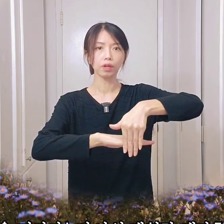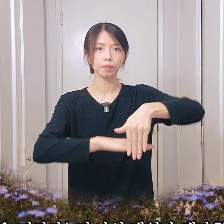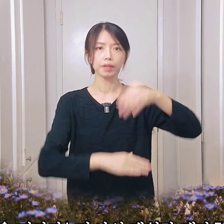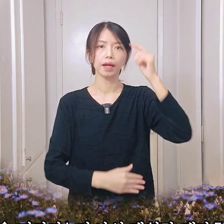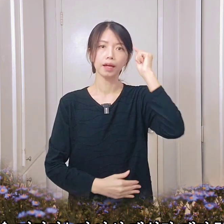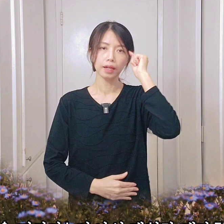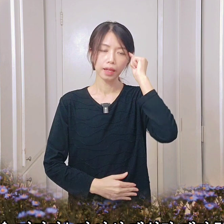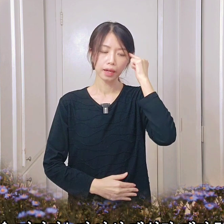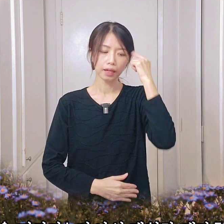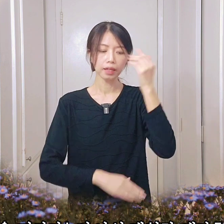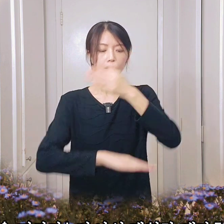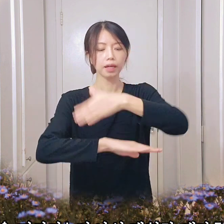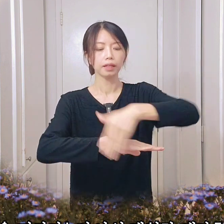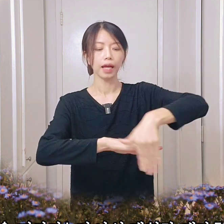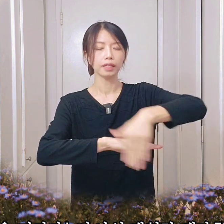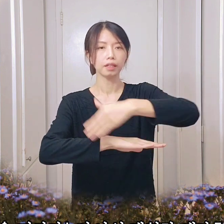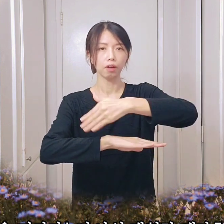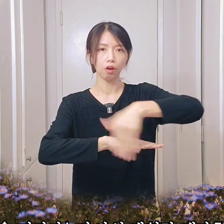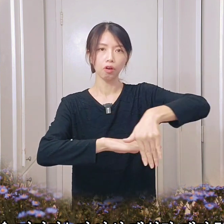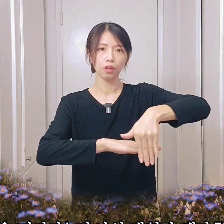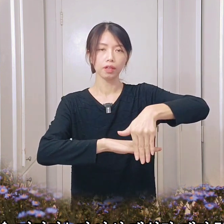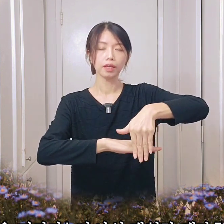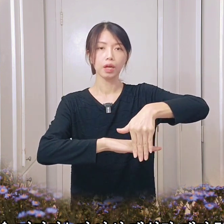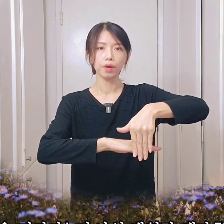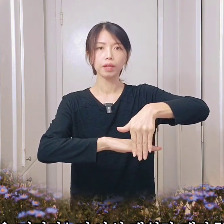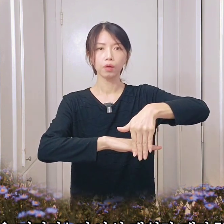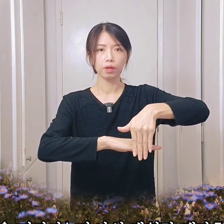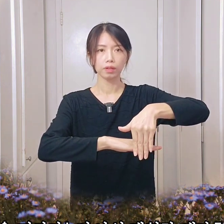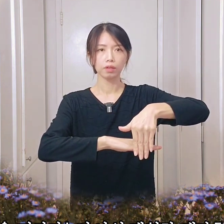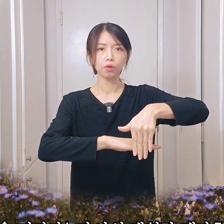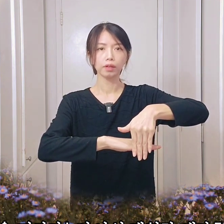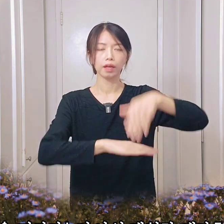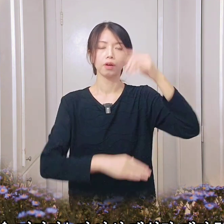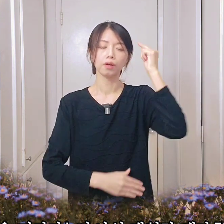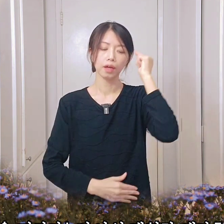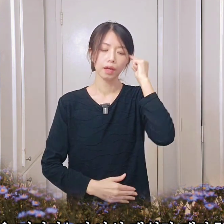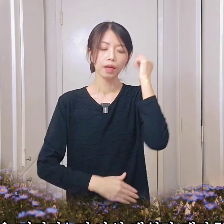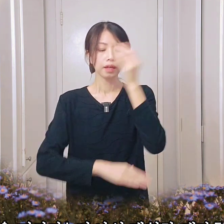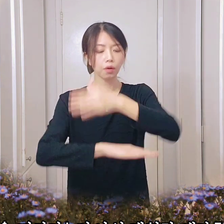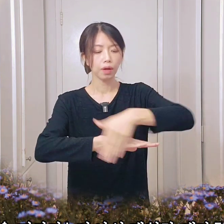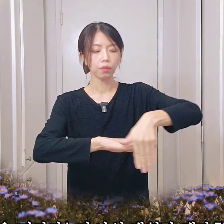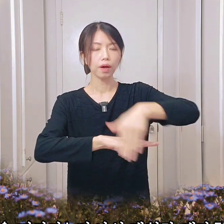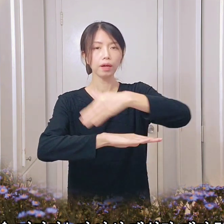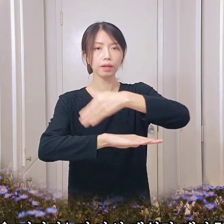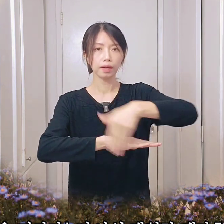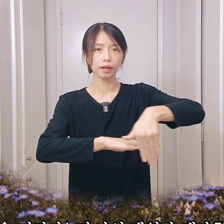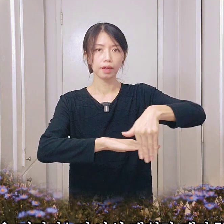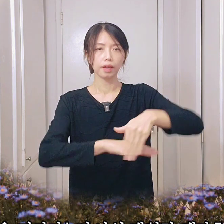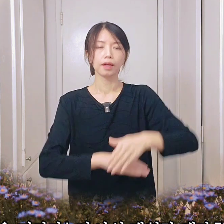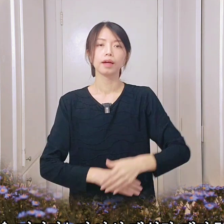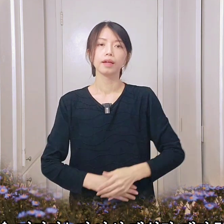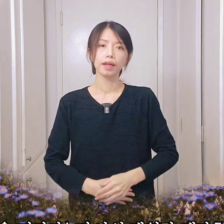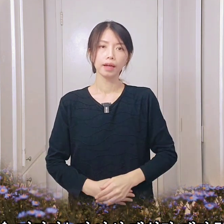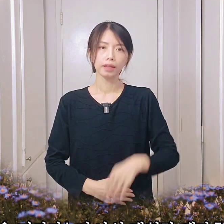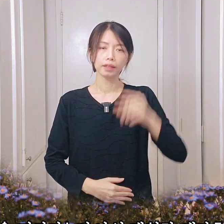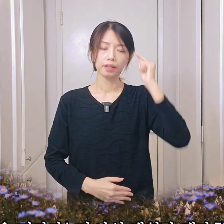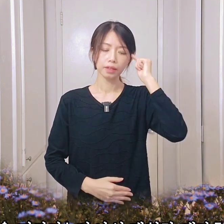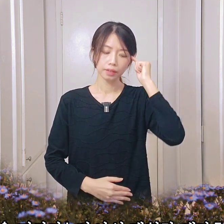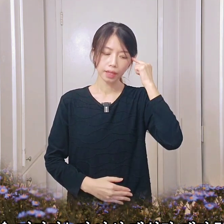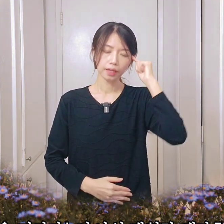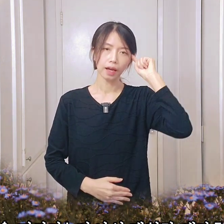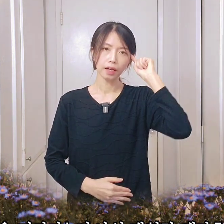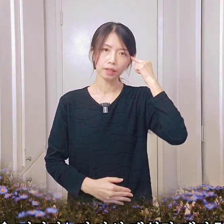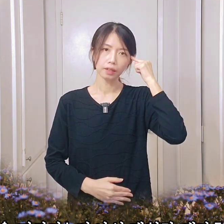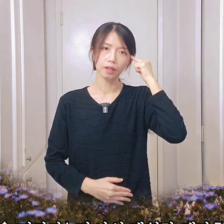다니다라고 한 뜻의 수어가 됩니다. 생각이 다니는 거. 이게 계획이라고 하는 뜻의 수어가 돼요. 계획과